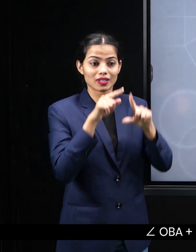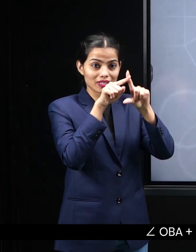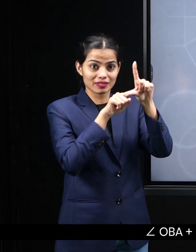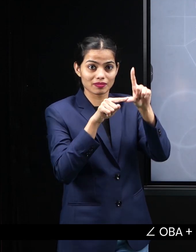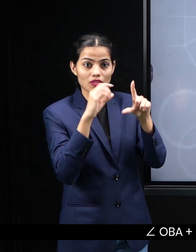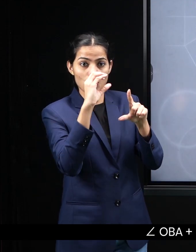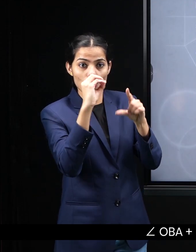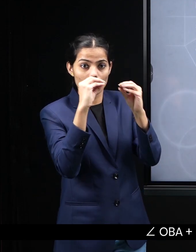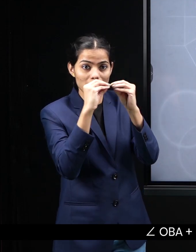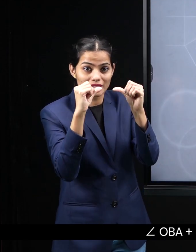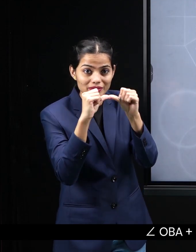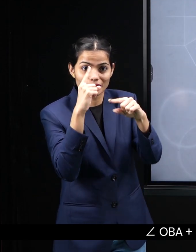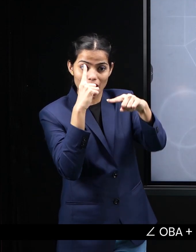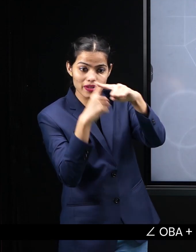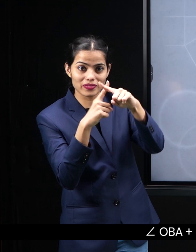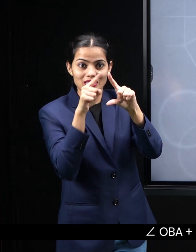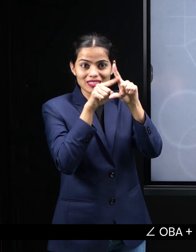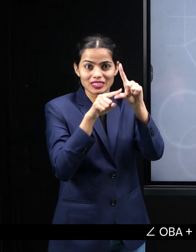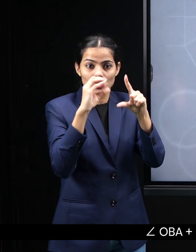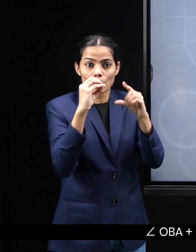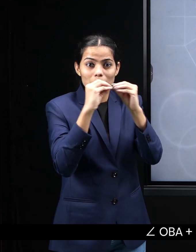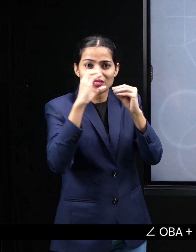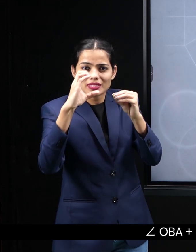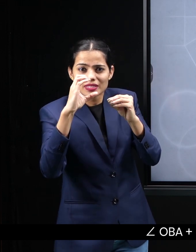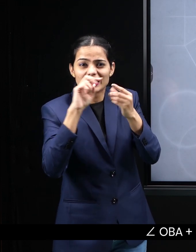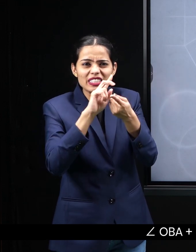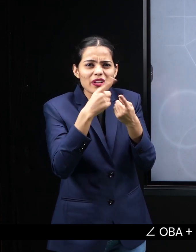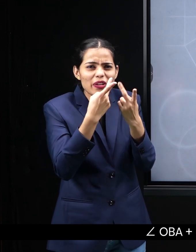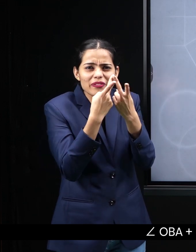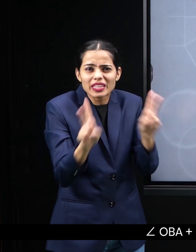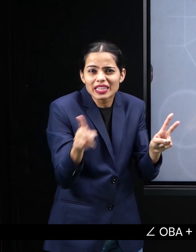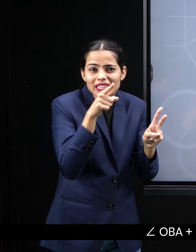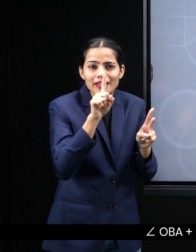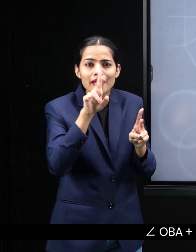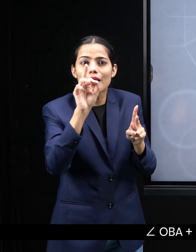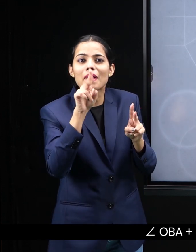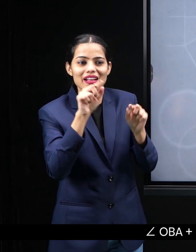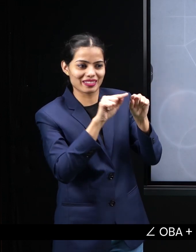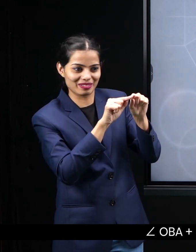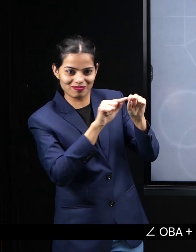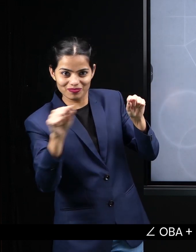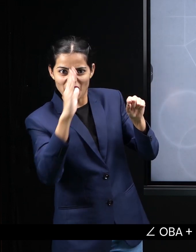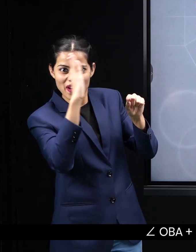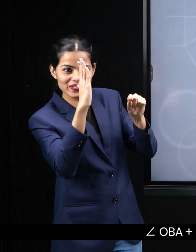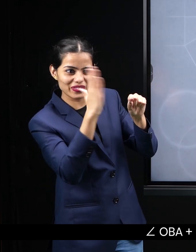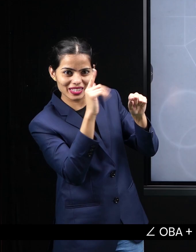குறுங்கோணம் OBA ஈடு குறுங்கோணம் OBC ஈடு குறுங்கோணம் ABC ஈடு 180